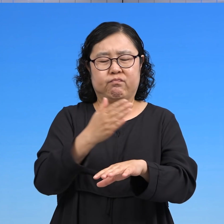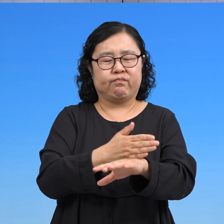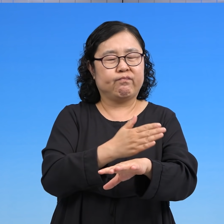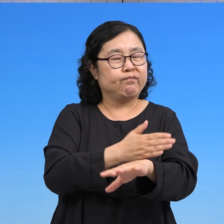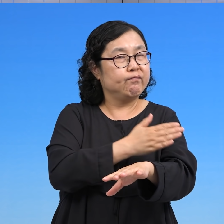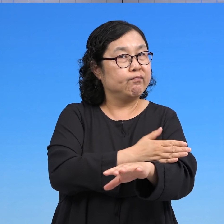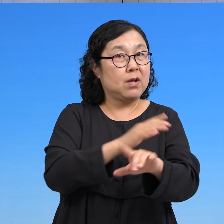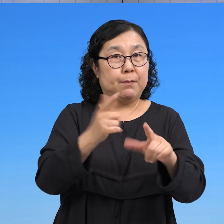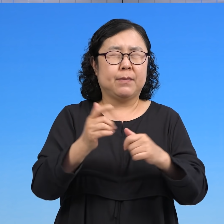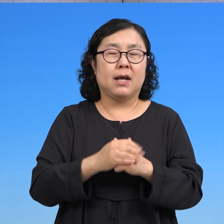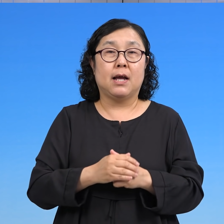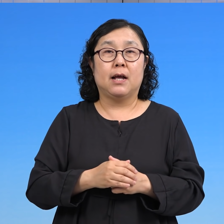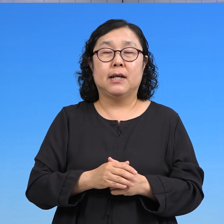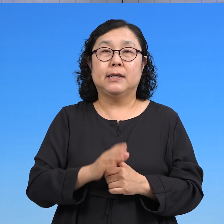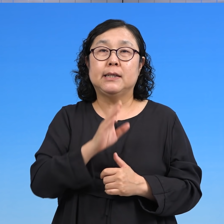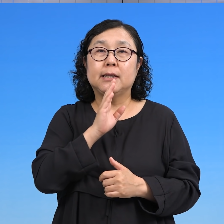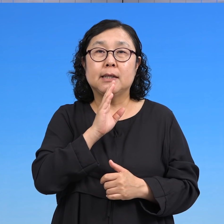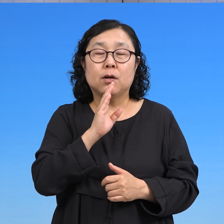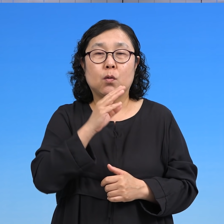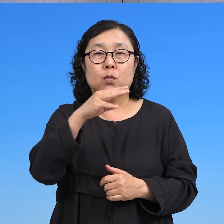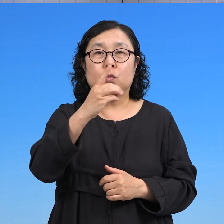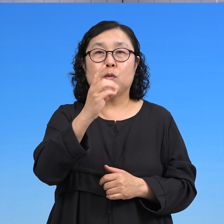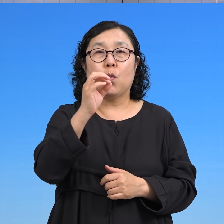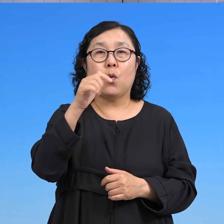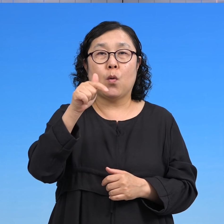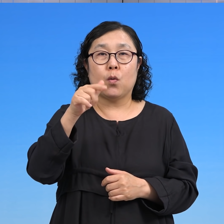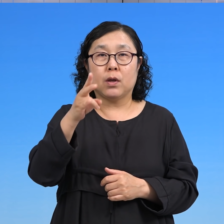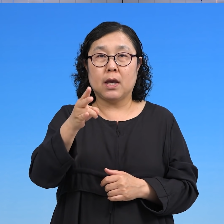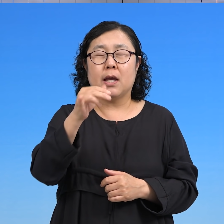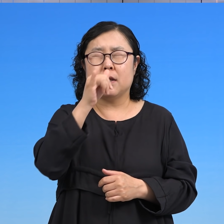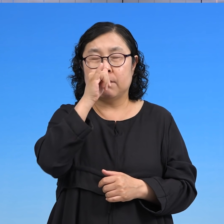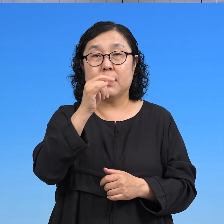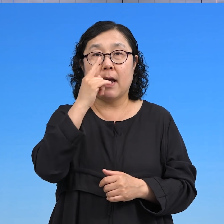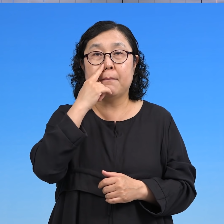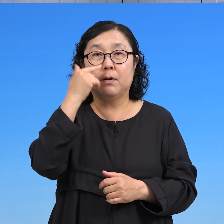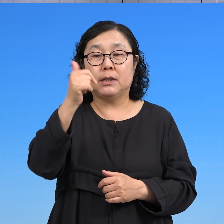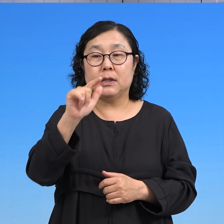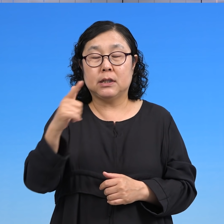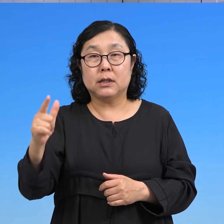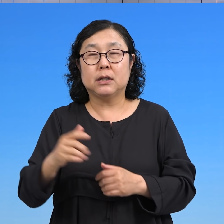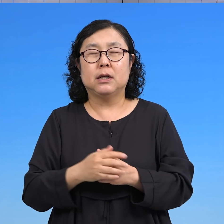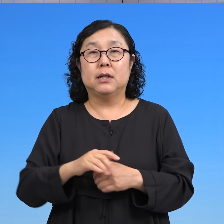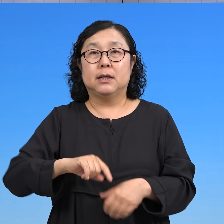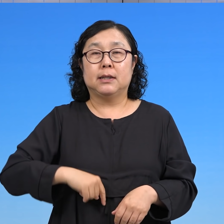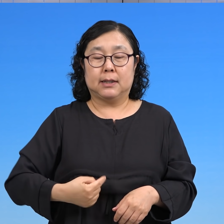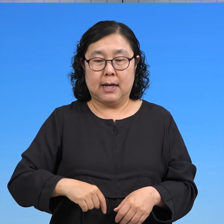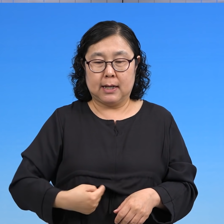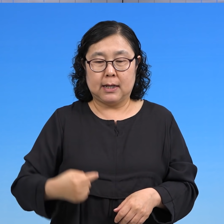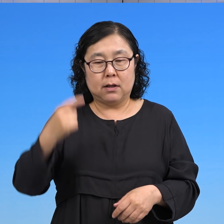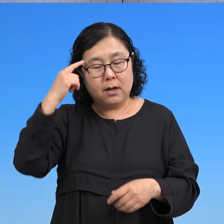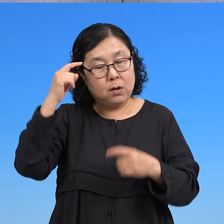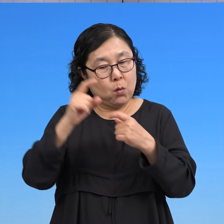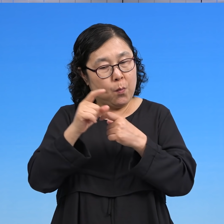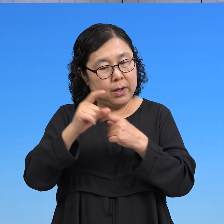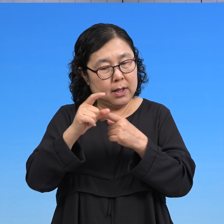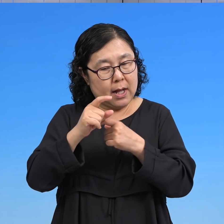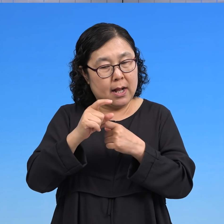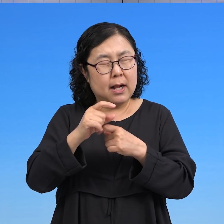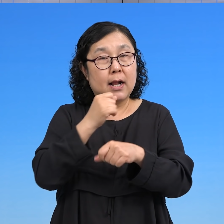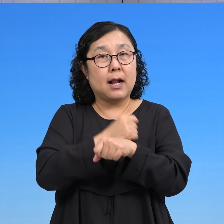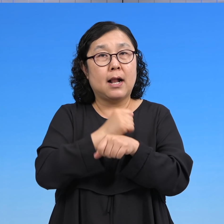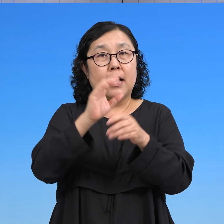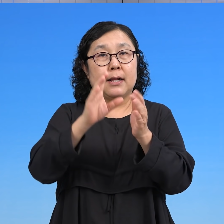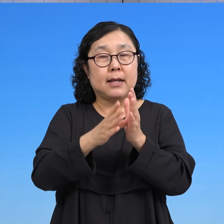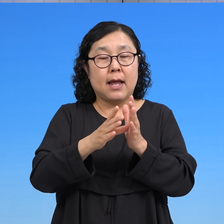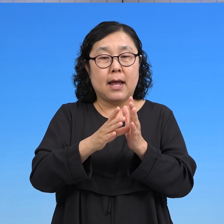이런 게 과장이 아닌 게요, 실제적으로 이런 통계가 있습니다. 아버지들은 자기 자녀가 무슨 고민에 빠질